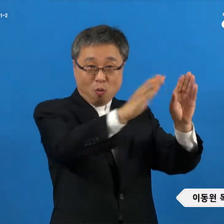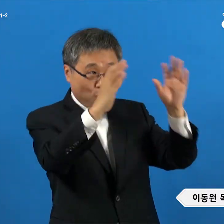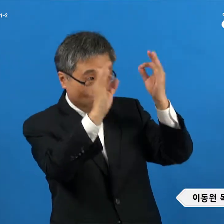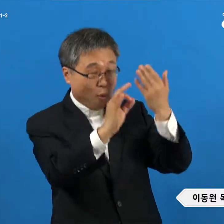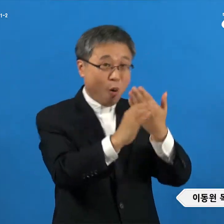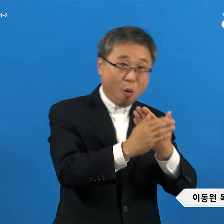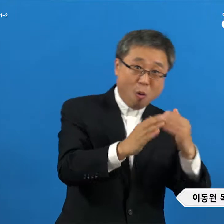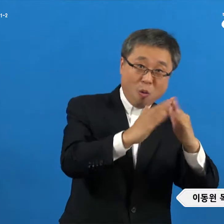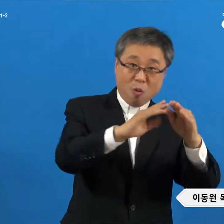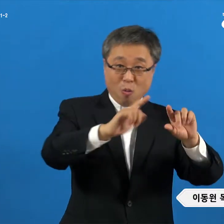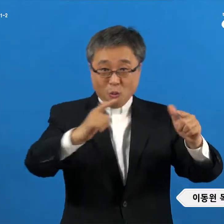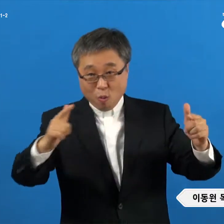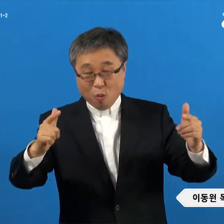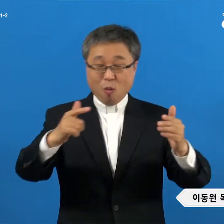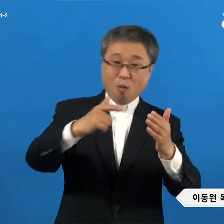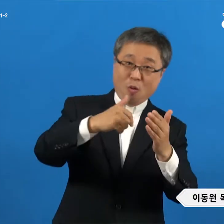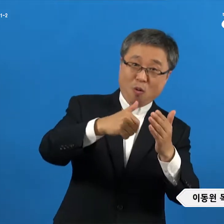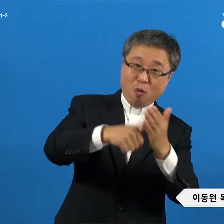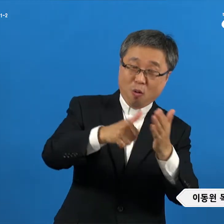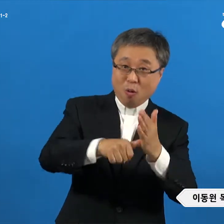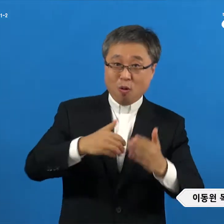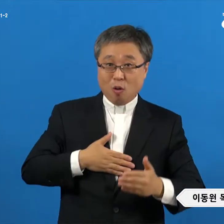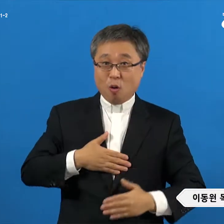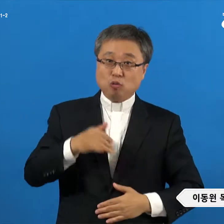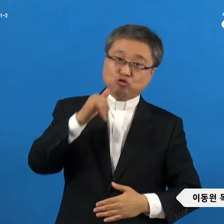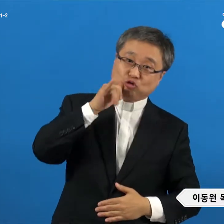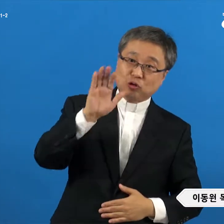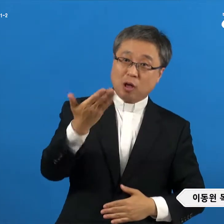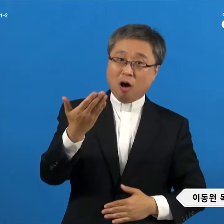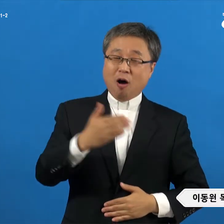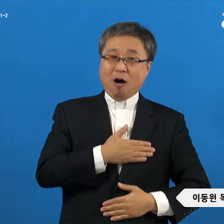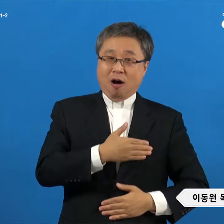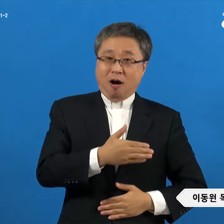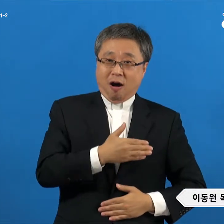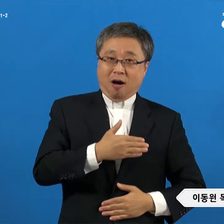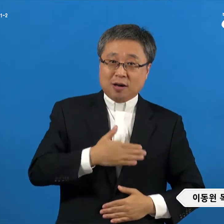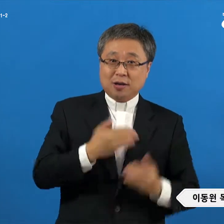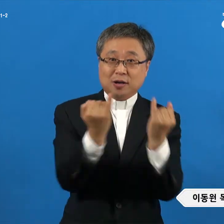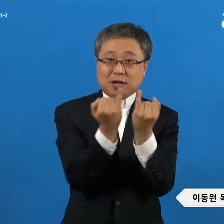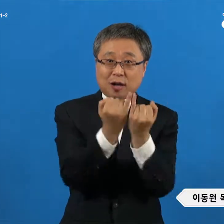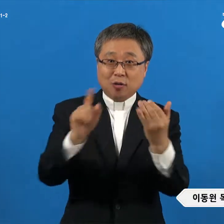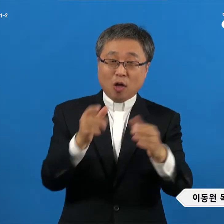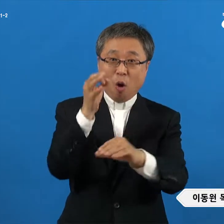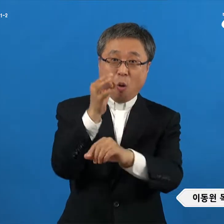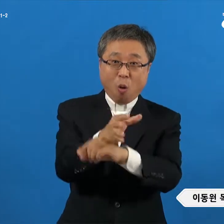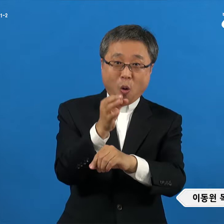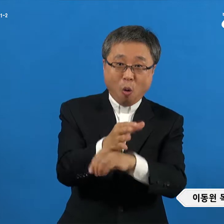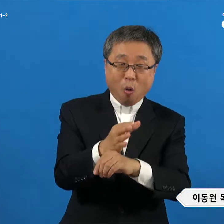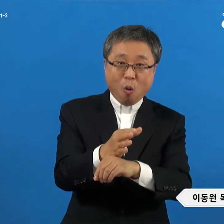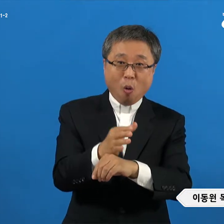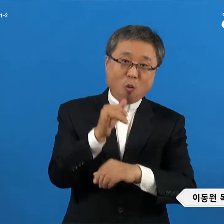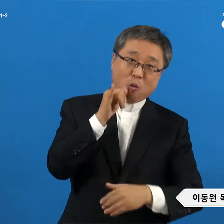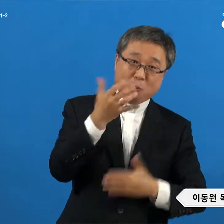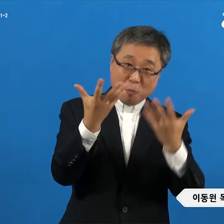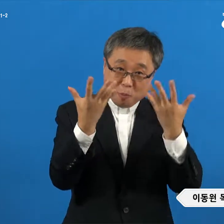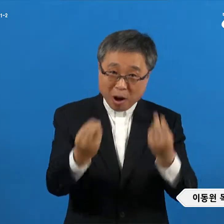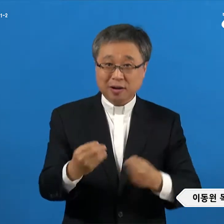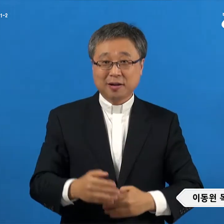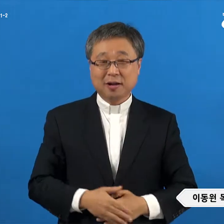뛰어요. 네, 이 가구에 중독된 사람들. 뭐 여인들 가운데 쇼핑 중독자들이 얼마나 많이 있습니까? 하루에도